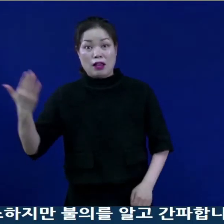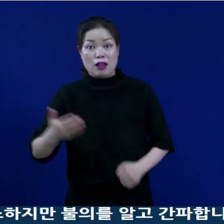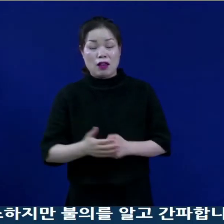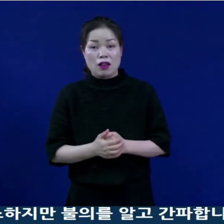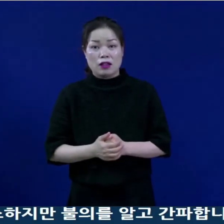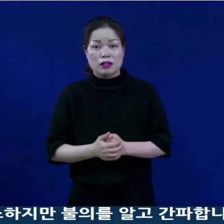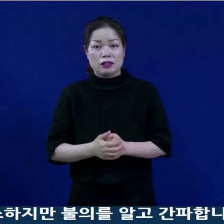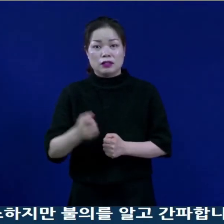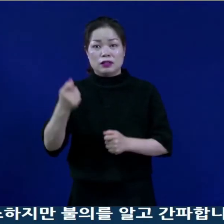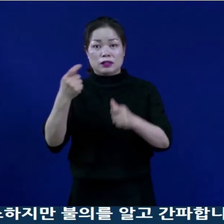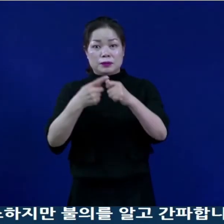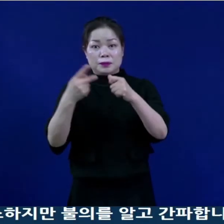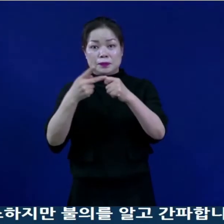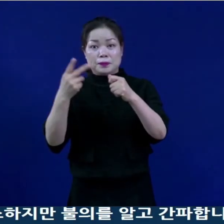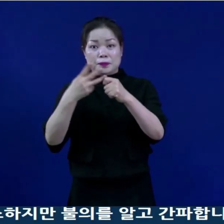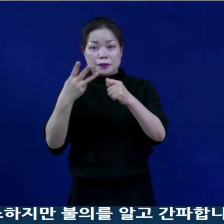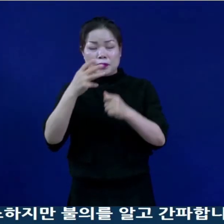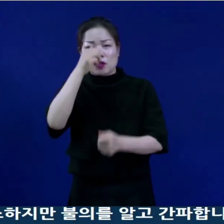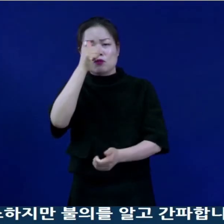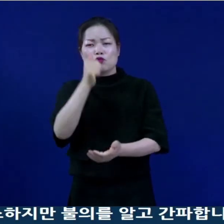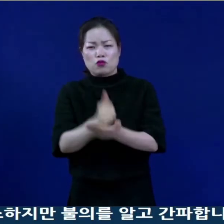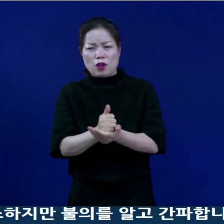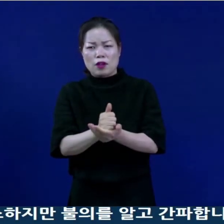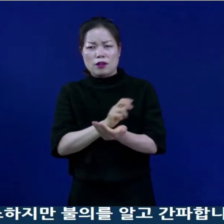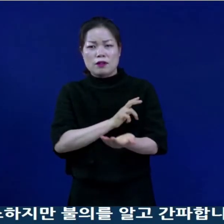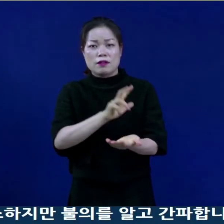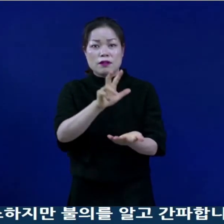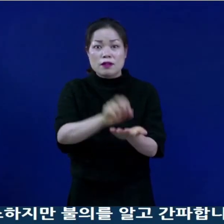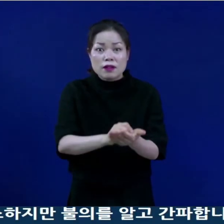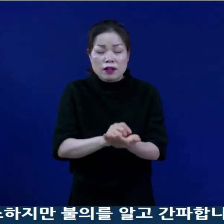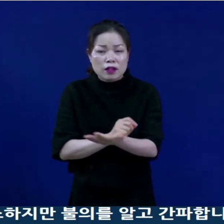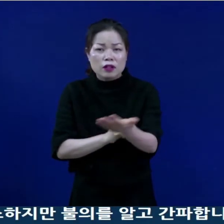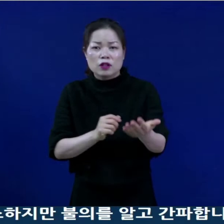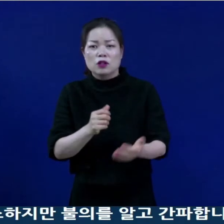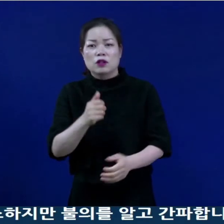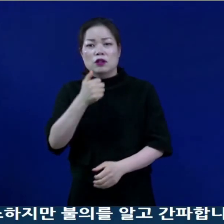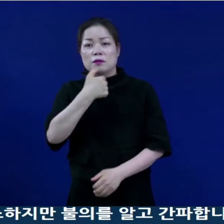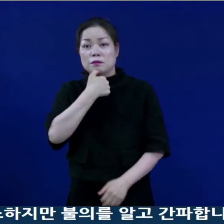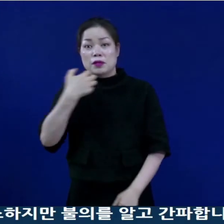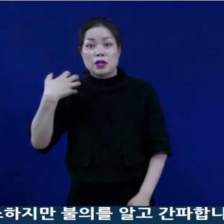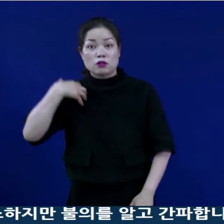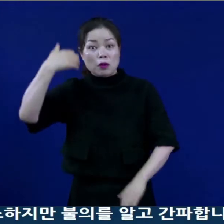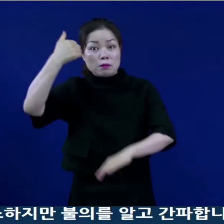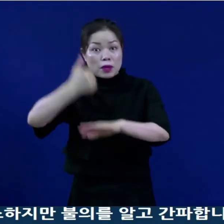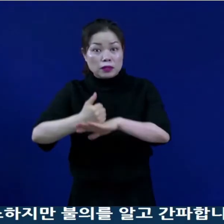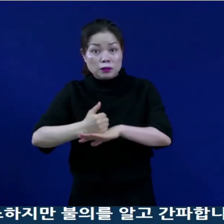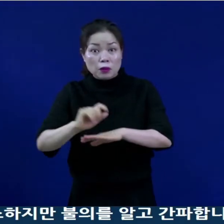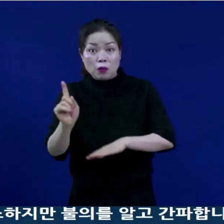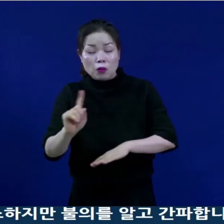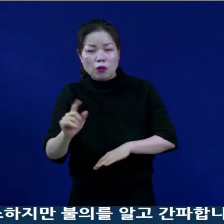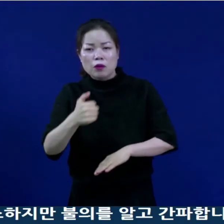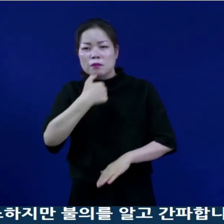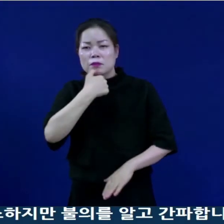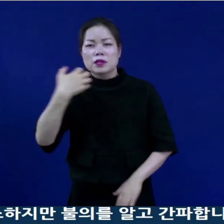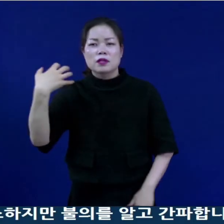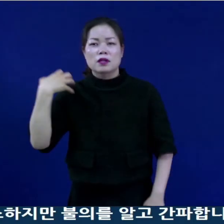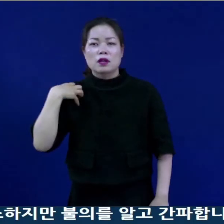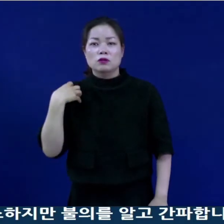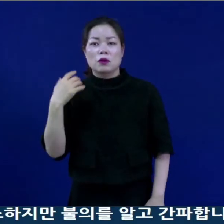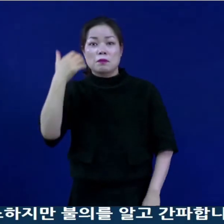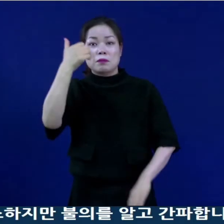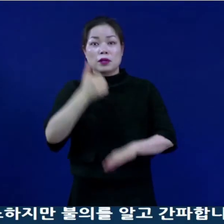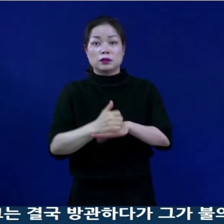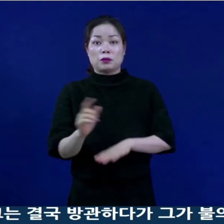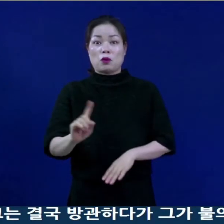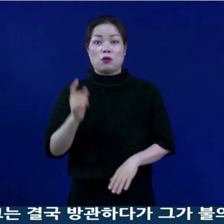이 세 가지가 여러분 빌라도의 죄목입니다. 여러분, 빌라도의 마지막이 궁금하지 않으십니까? 빌라도가 어떻게 되었을까요?